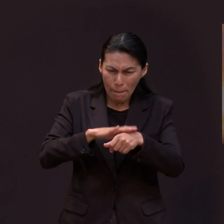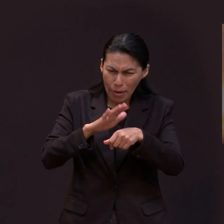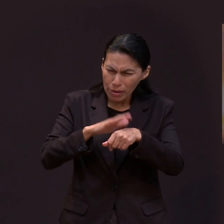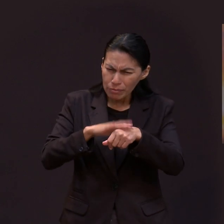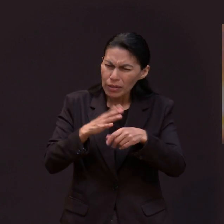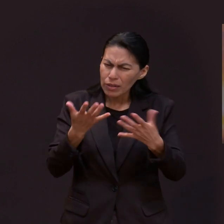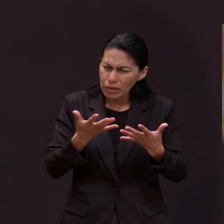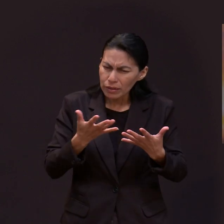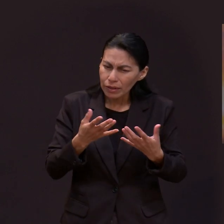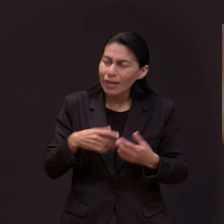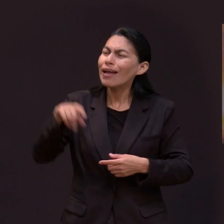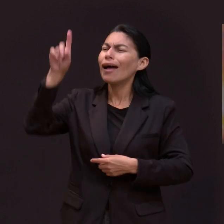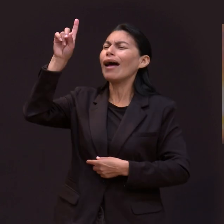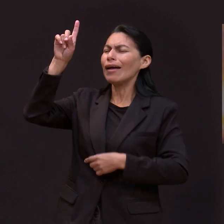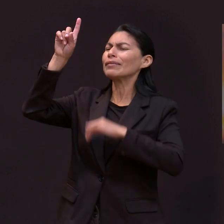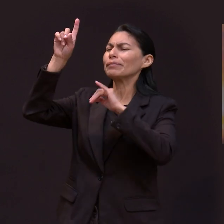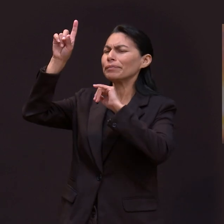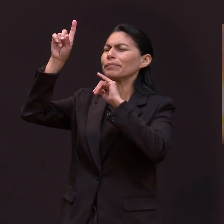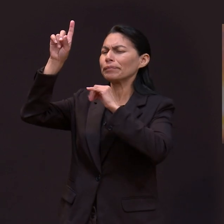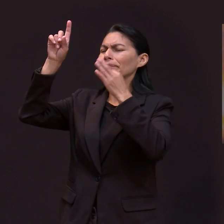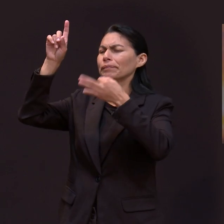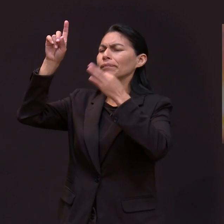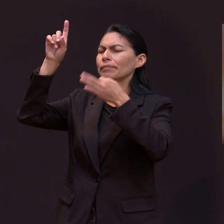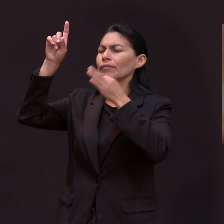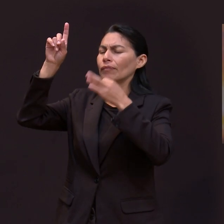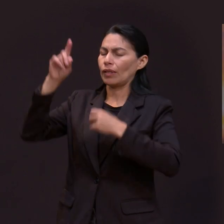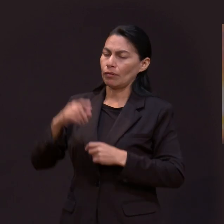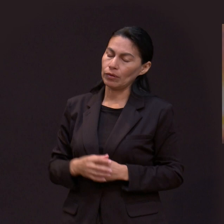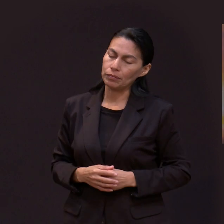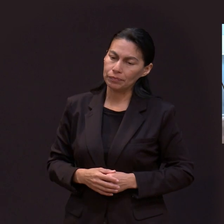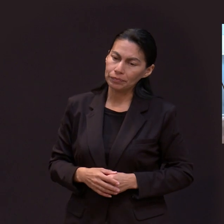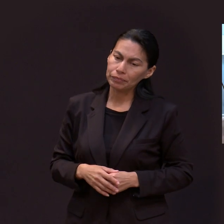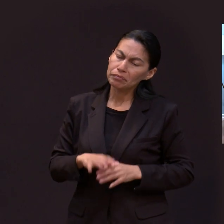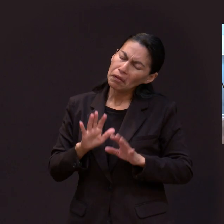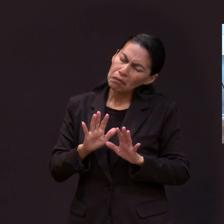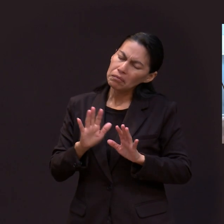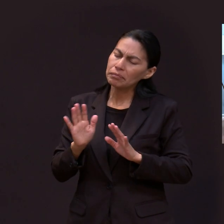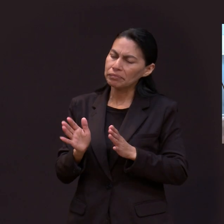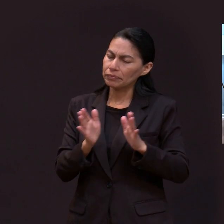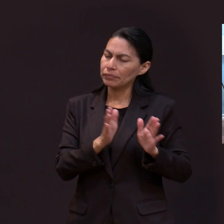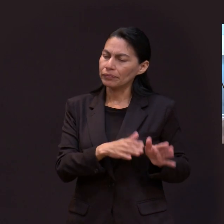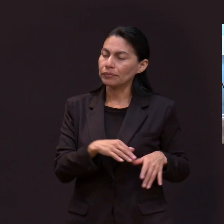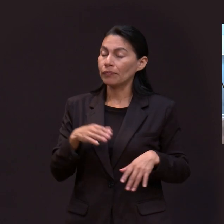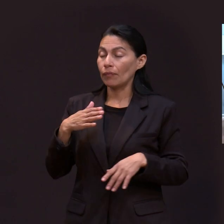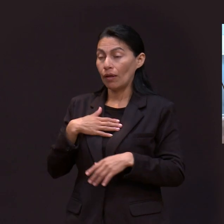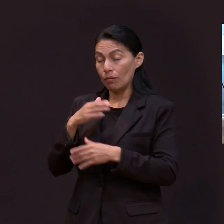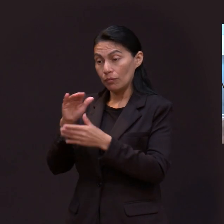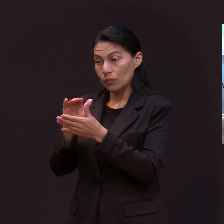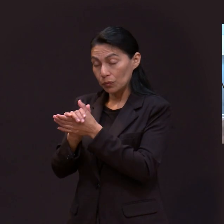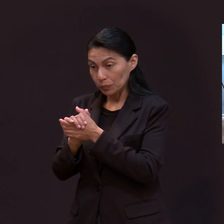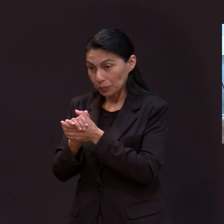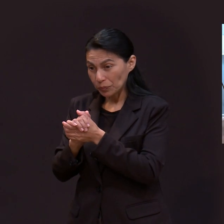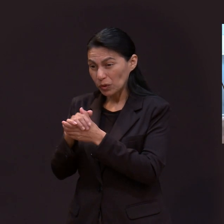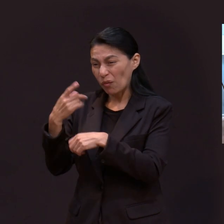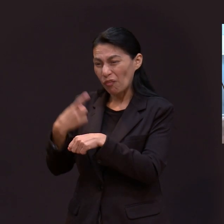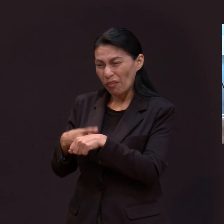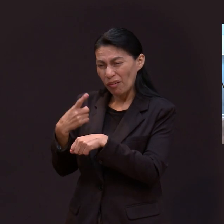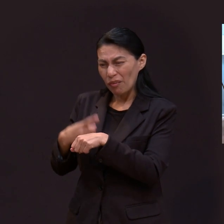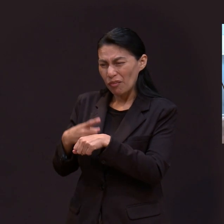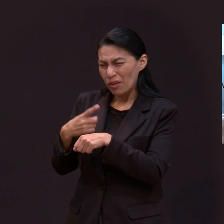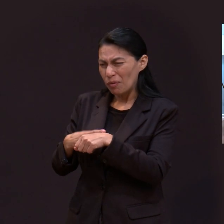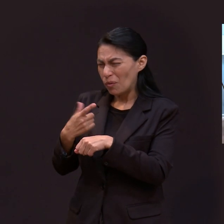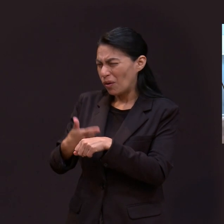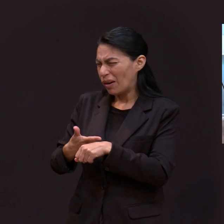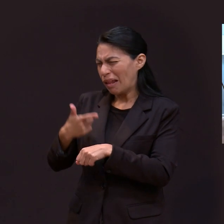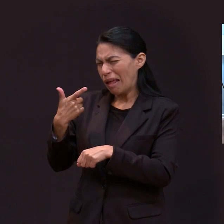vaya para eso mi esposo estaba enfermo y él tenía una enfermedad muy difícil no casi un año padeció esta